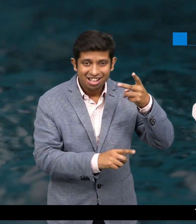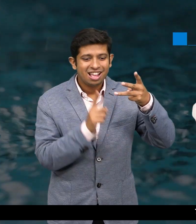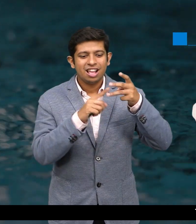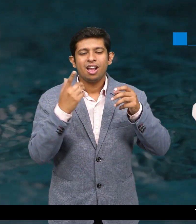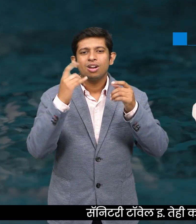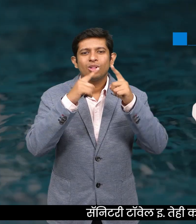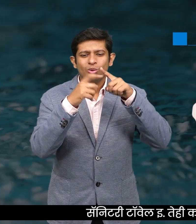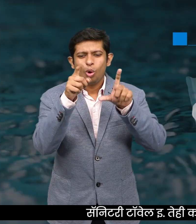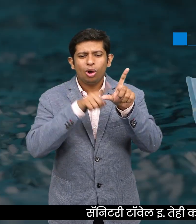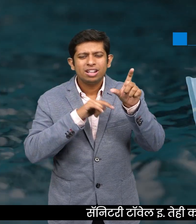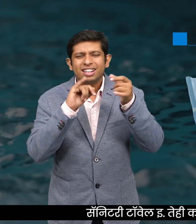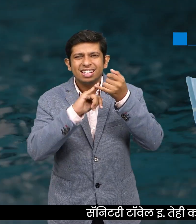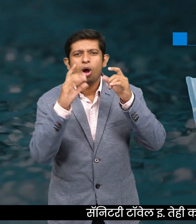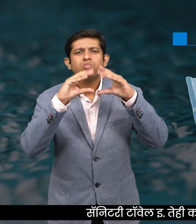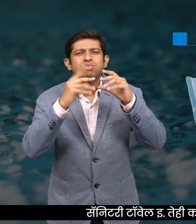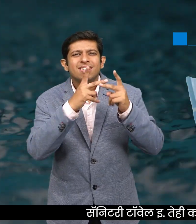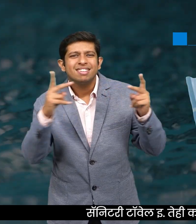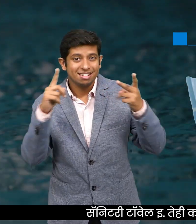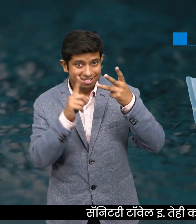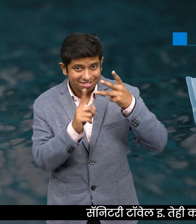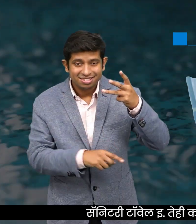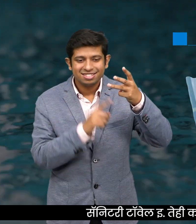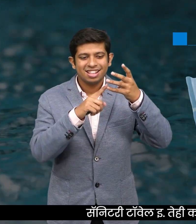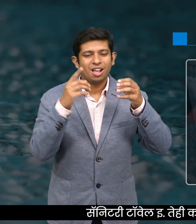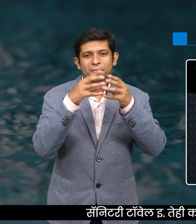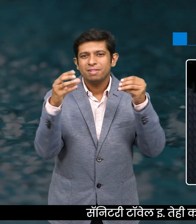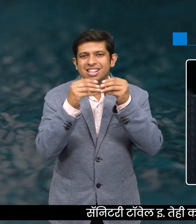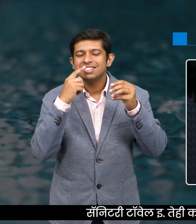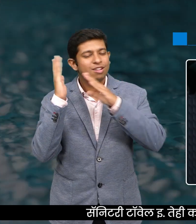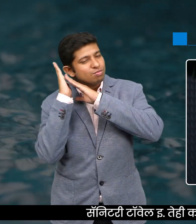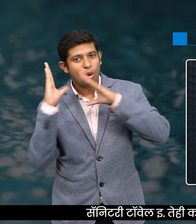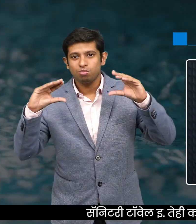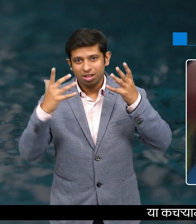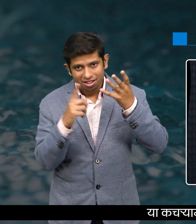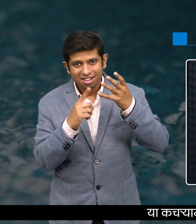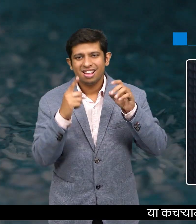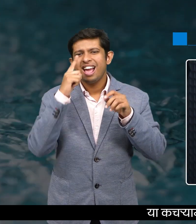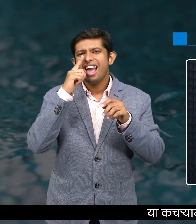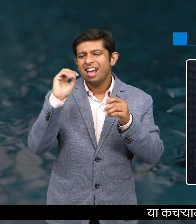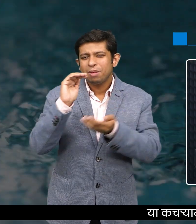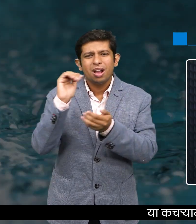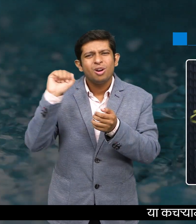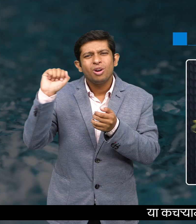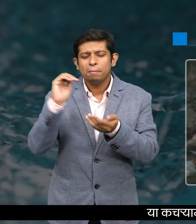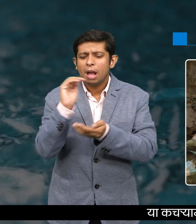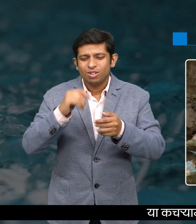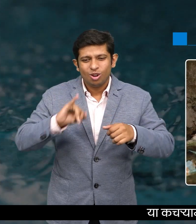कापूस, सॅनिटरी टॉवेल इतर तेही कचऱ्याच्या डब्यात टाकले पाहिजे. या कचऱ्यामुळे नाले अडतात.